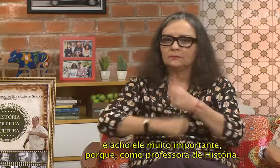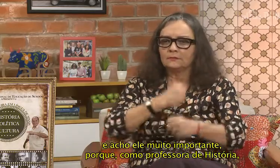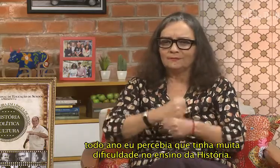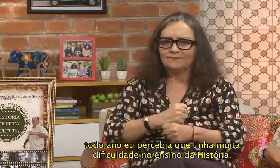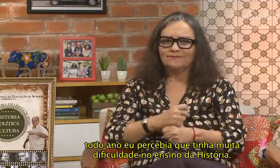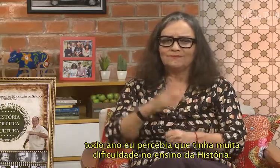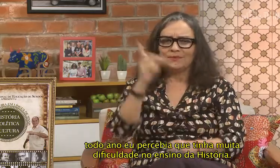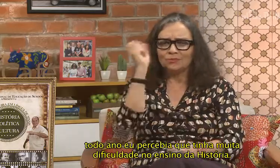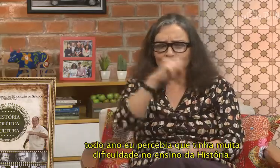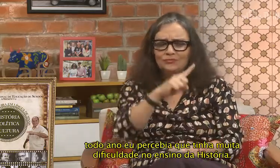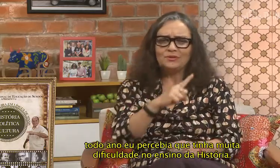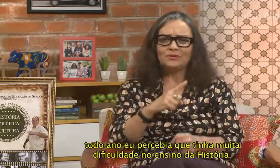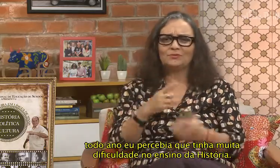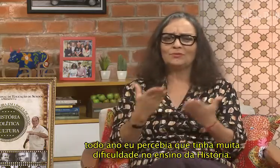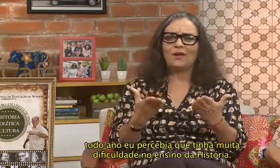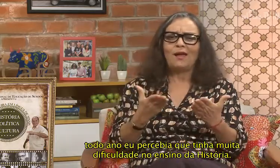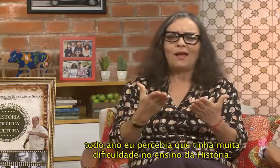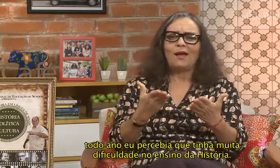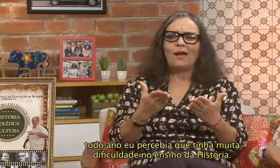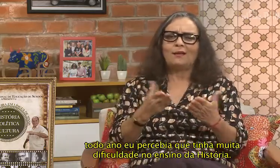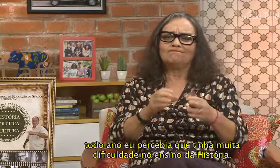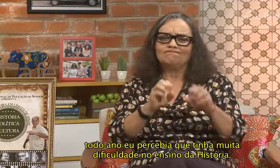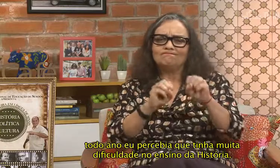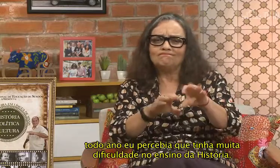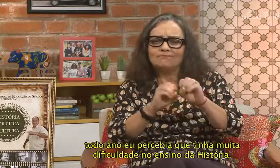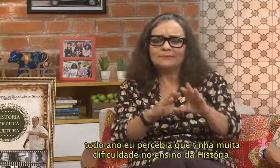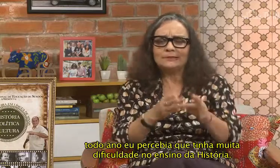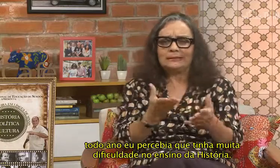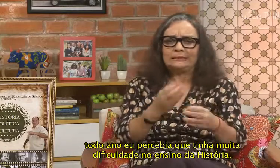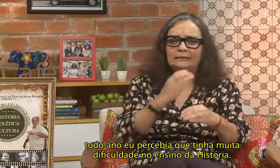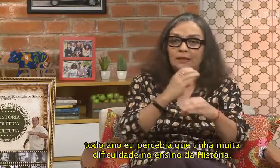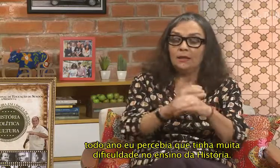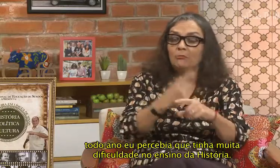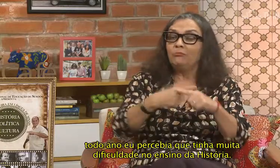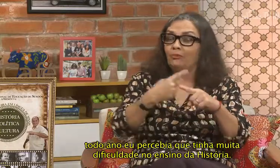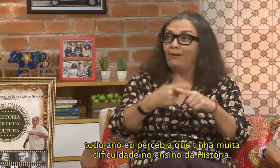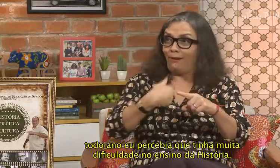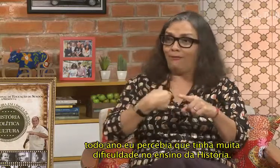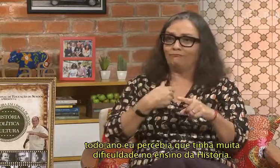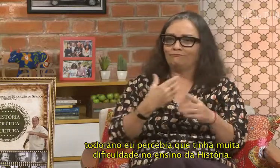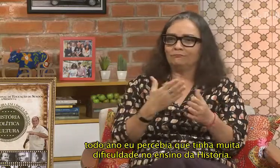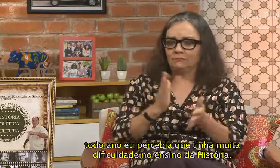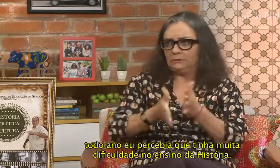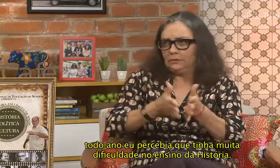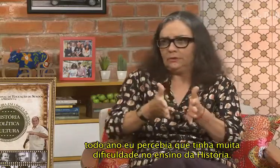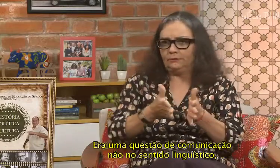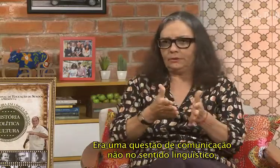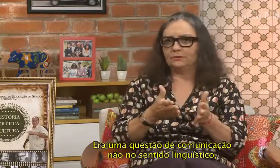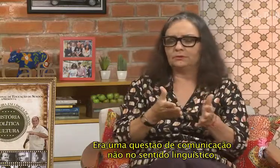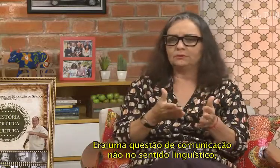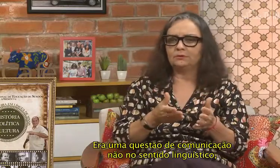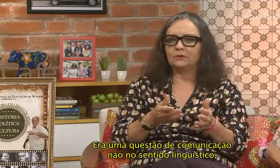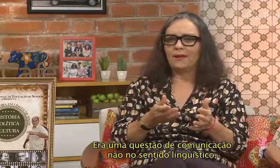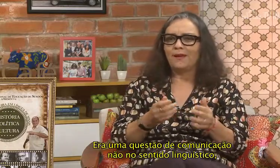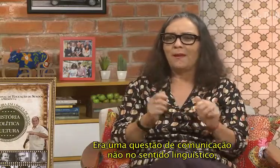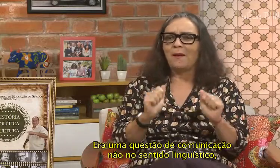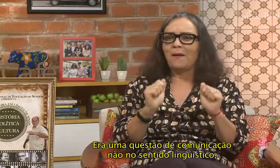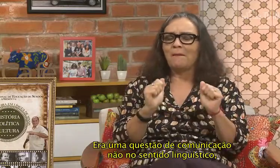ano eu percebia que eu tinha muita dificuldade no ensino da história. Era uma questão de comunicação, não